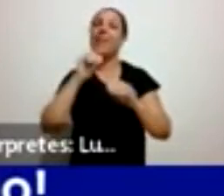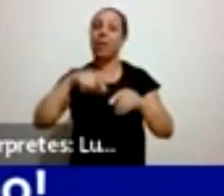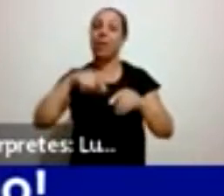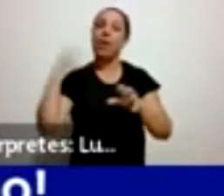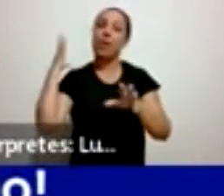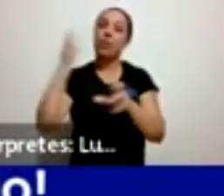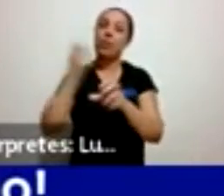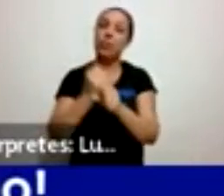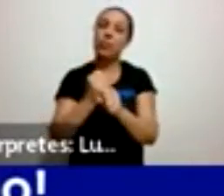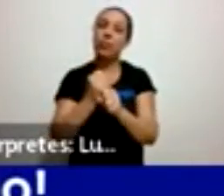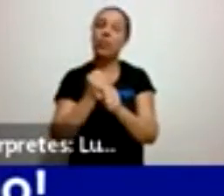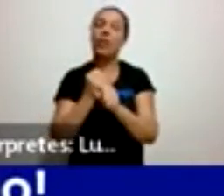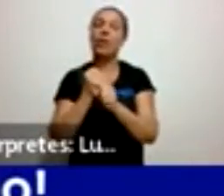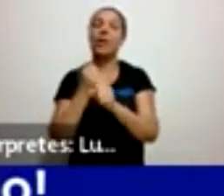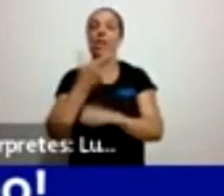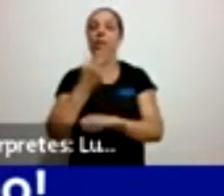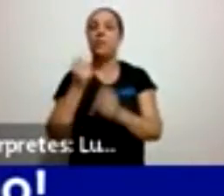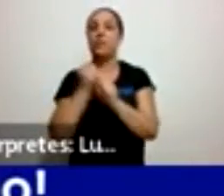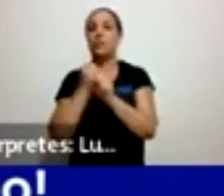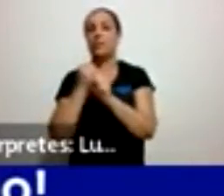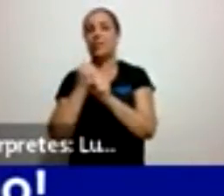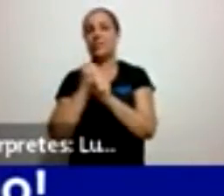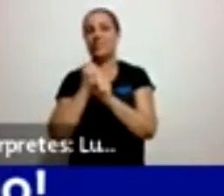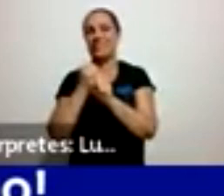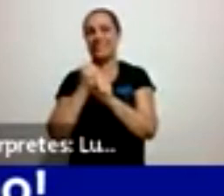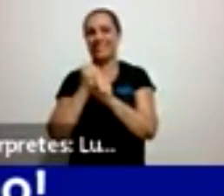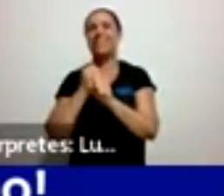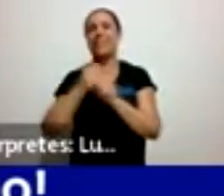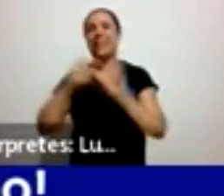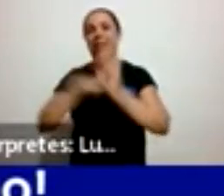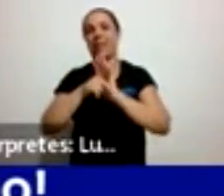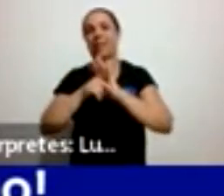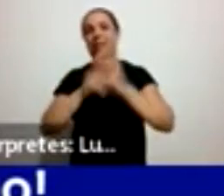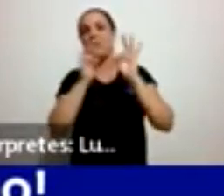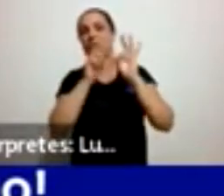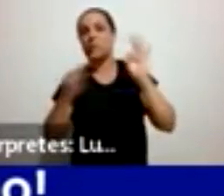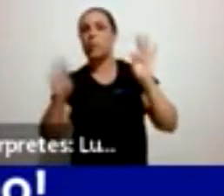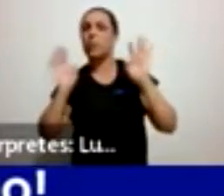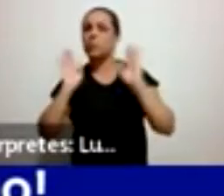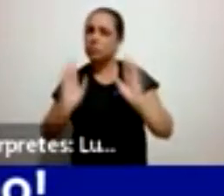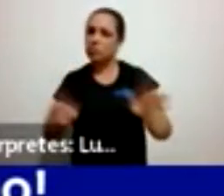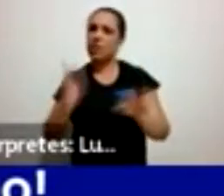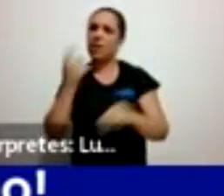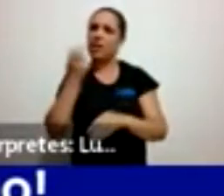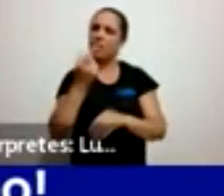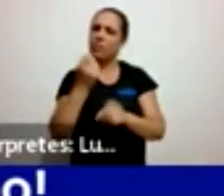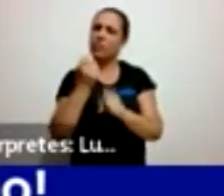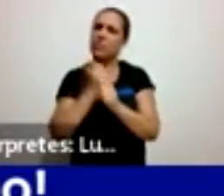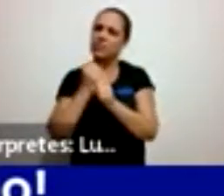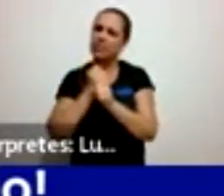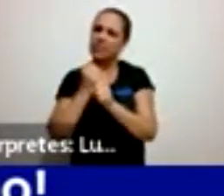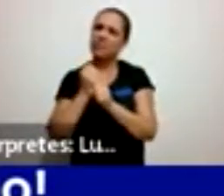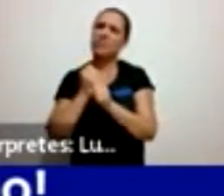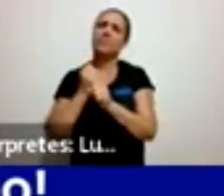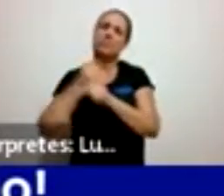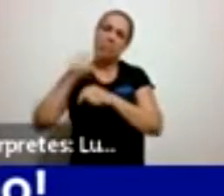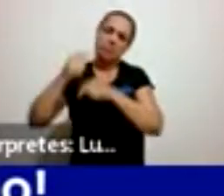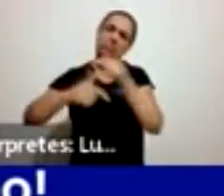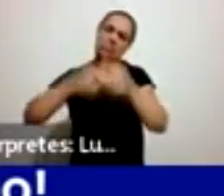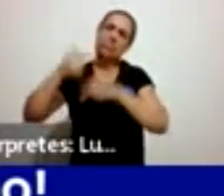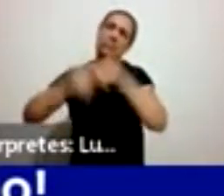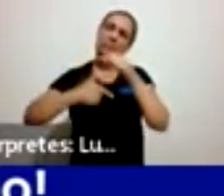na verdade, formou-se 20 anos nesse mês, ela já tem atestado de idoneidade aprovada